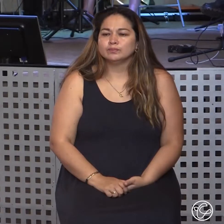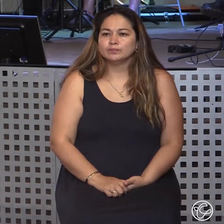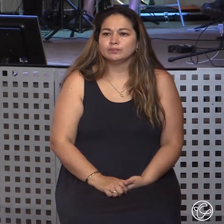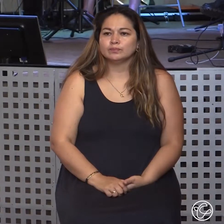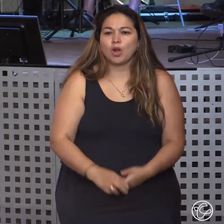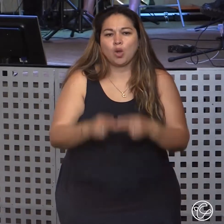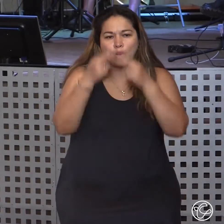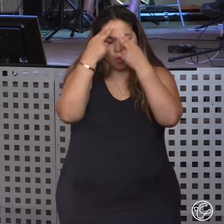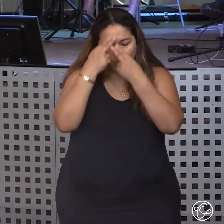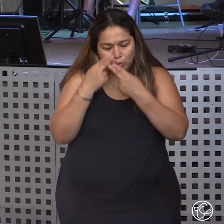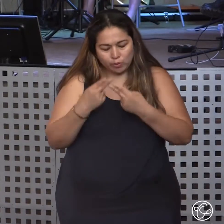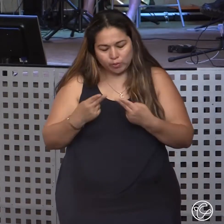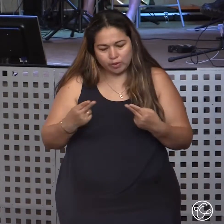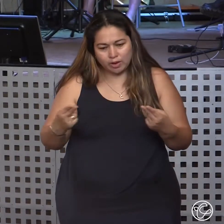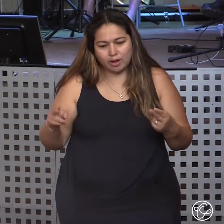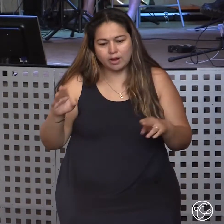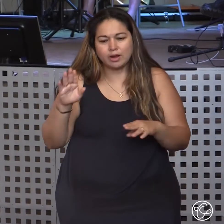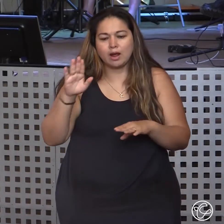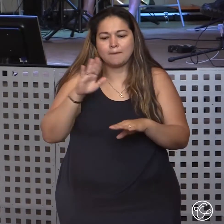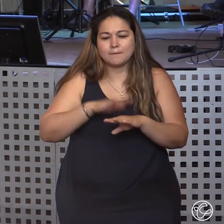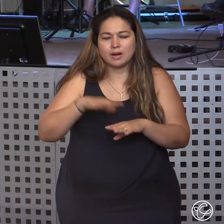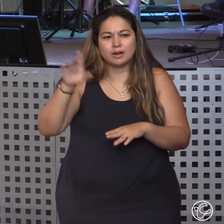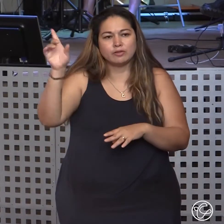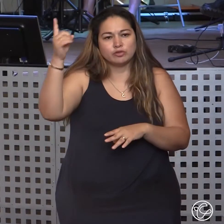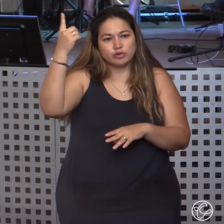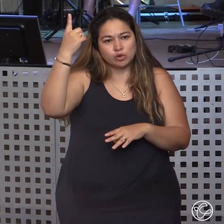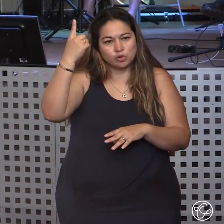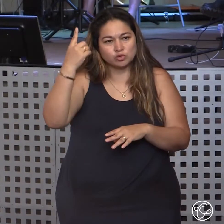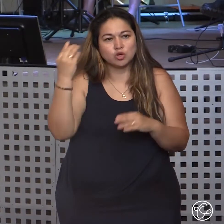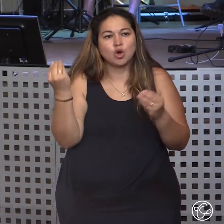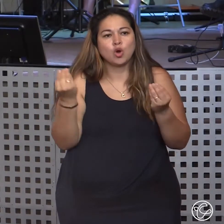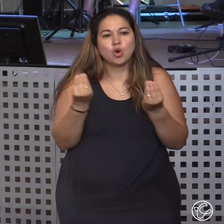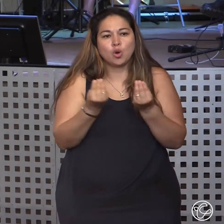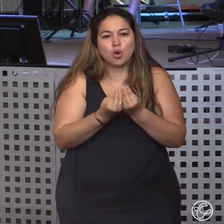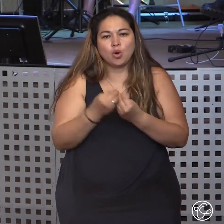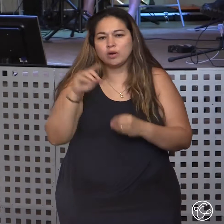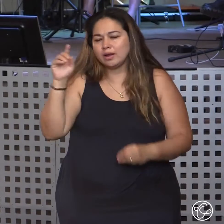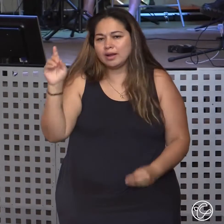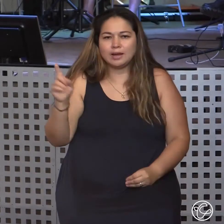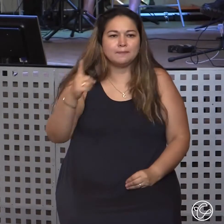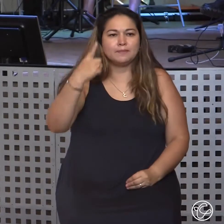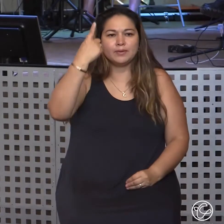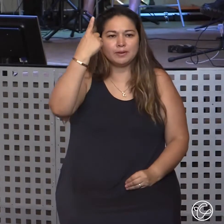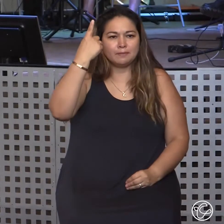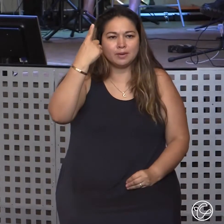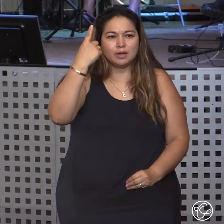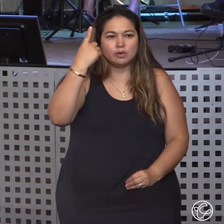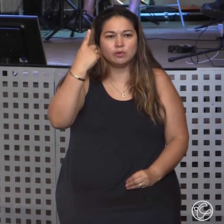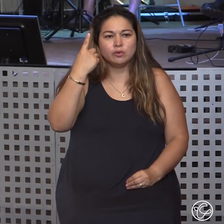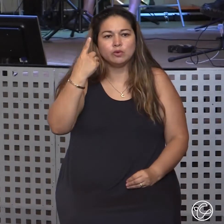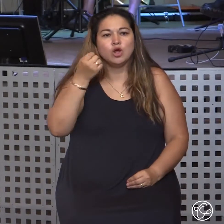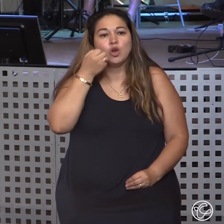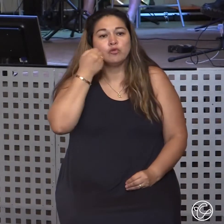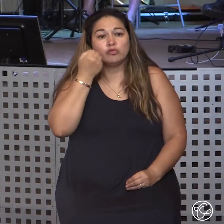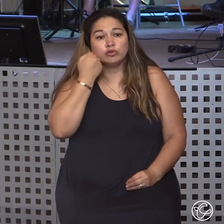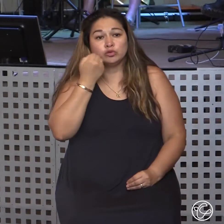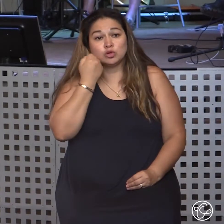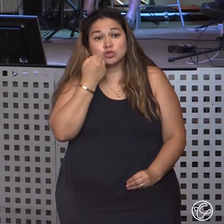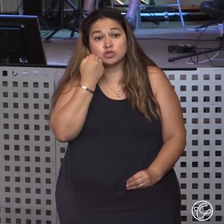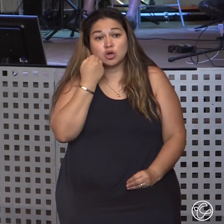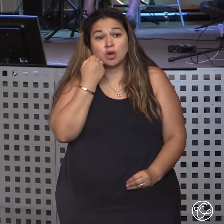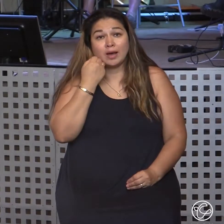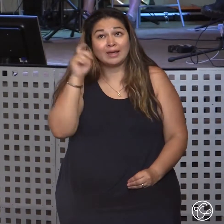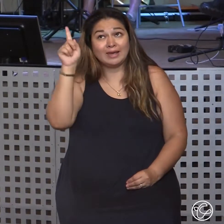Honra a Jehová con tus bienes y con la primicia de todos tus frutos,